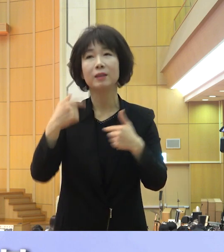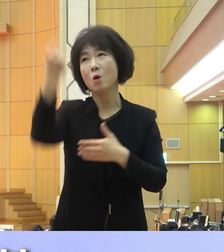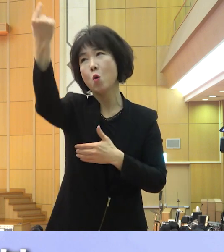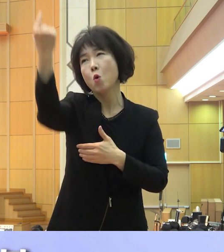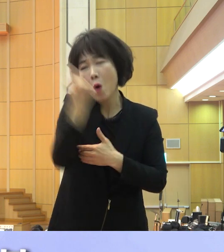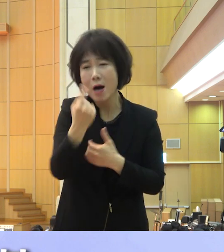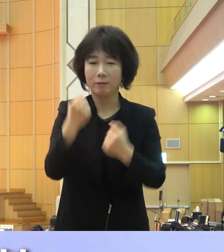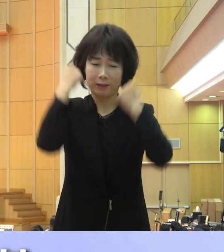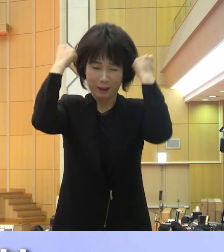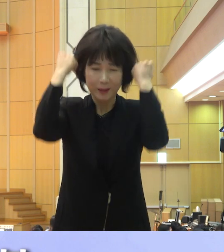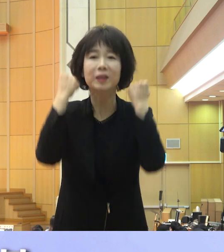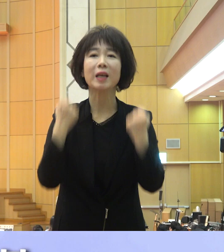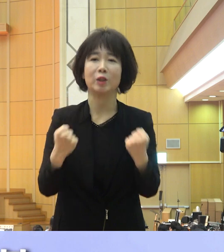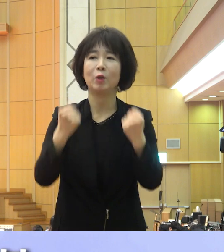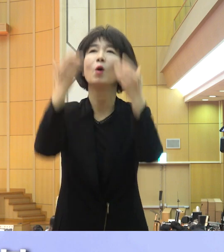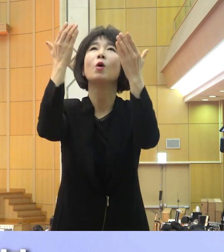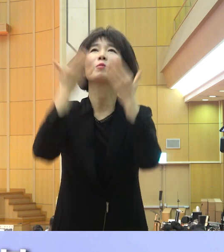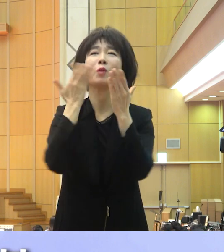늘